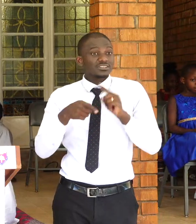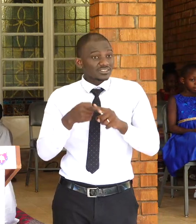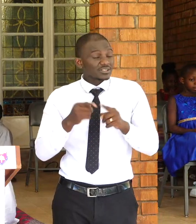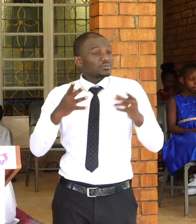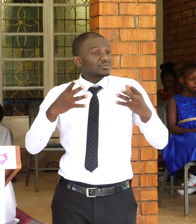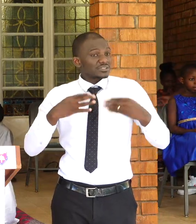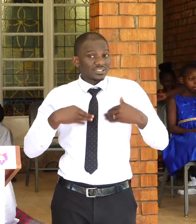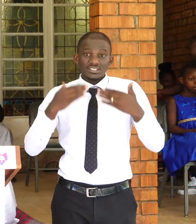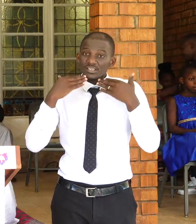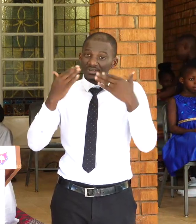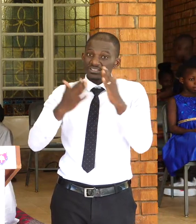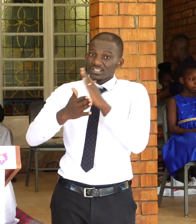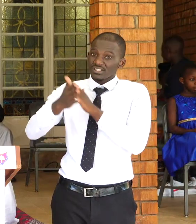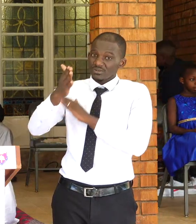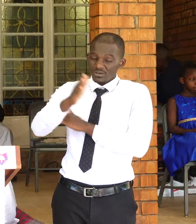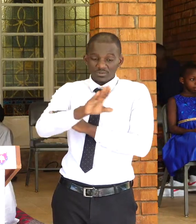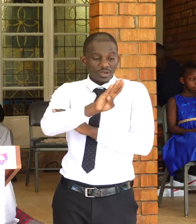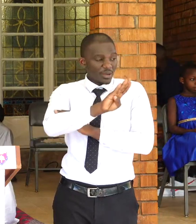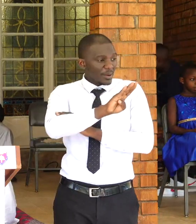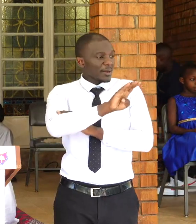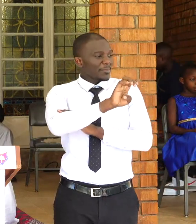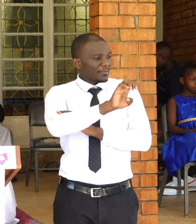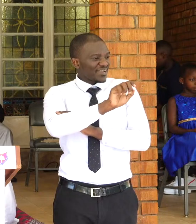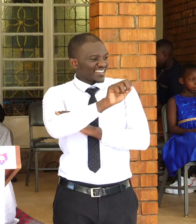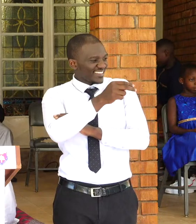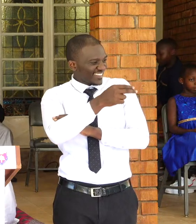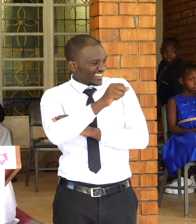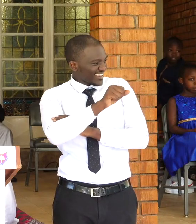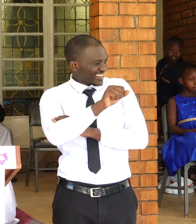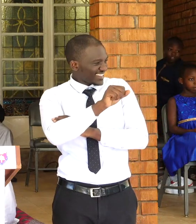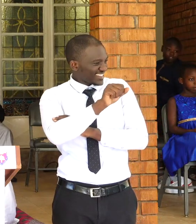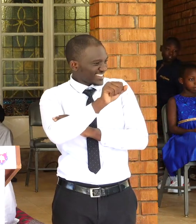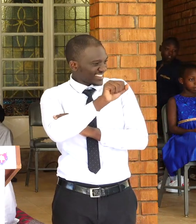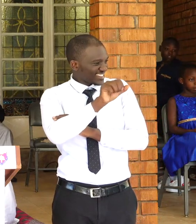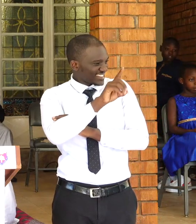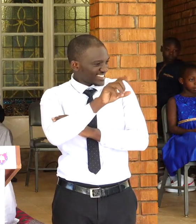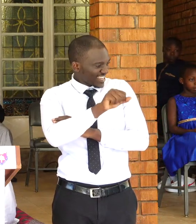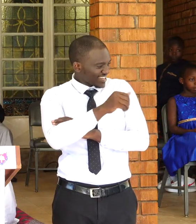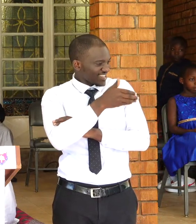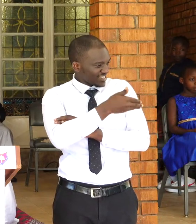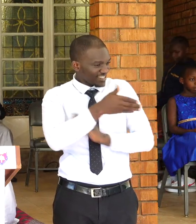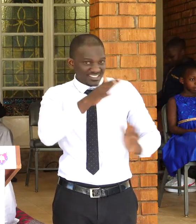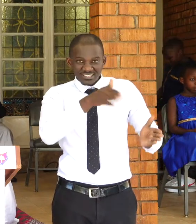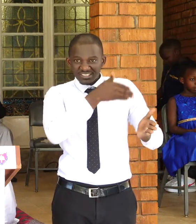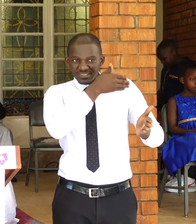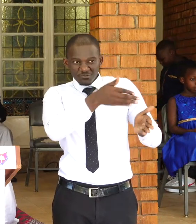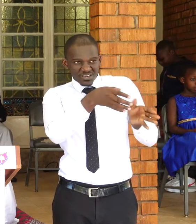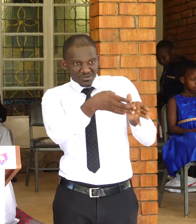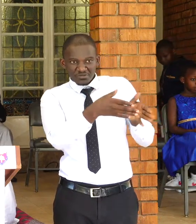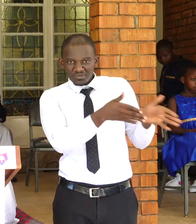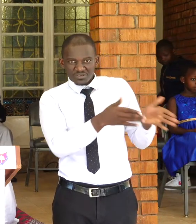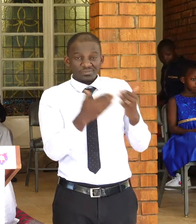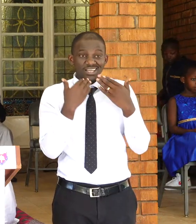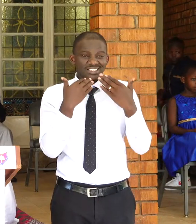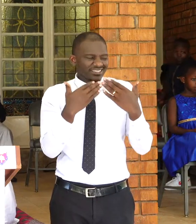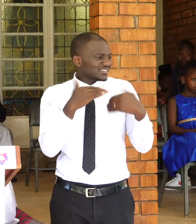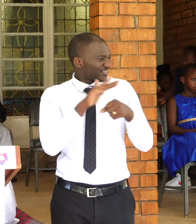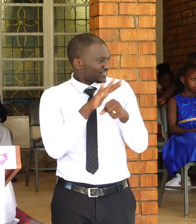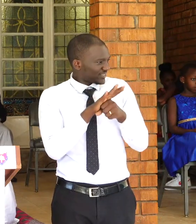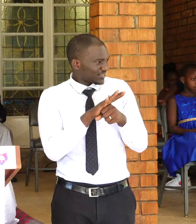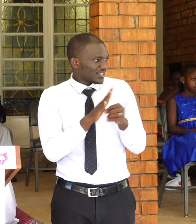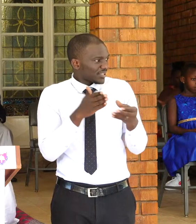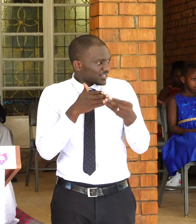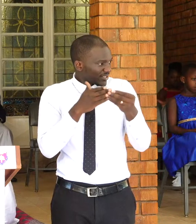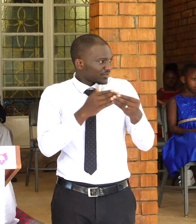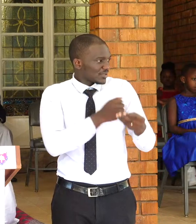mukkirize nneebaze Katonda olwa Bethesda Ministries, Bethesda Choir, Mukama yeebazibwe. Bakulembeddwa